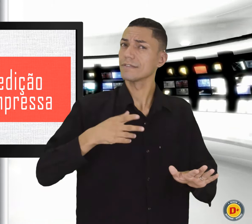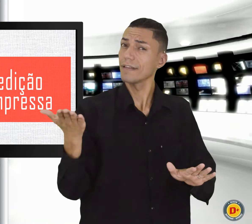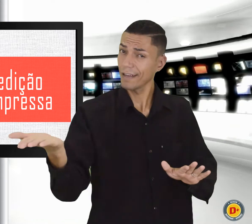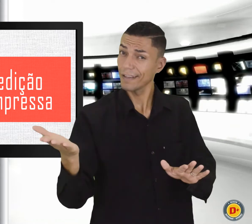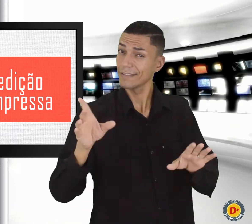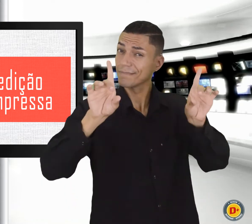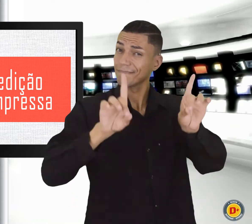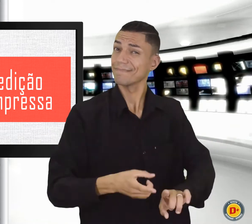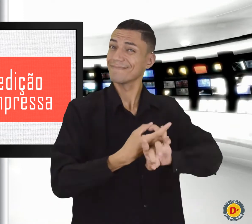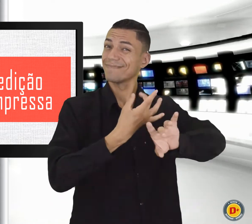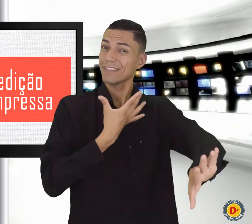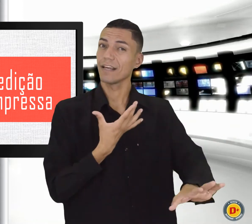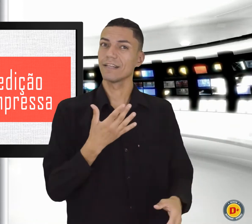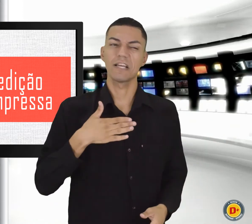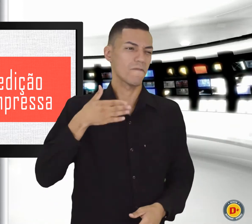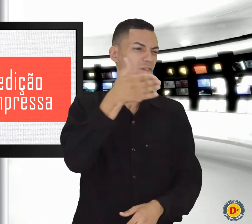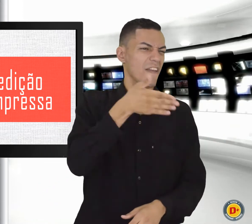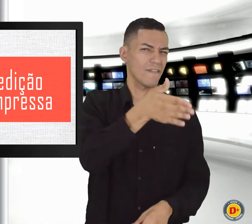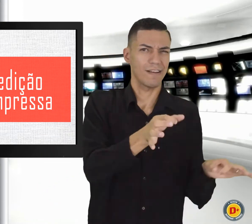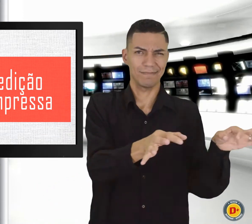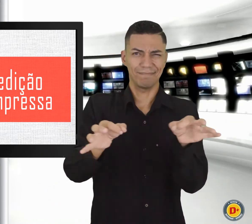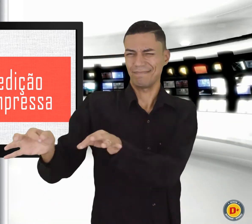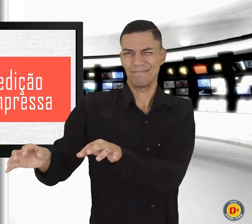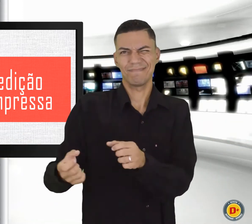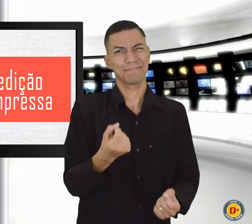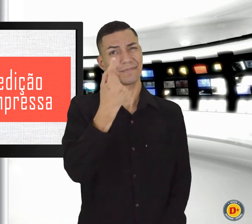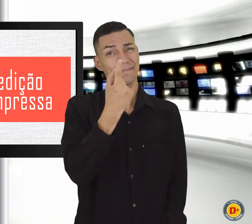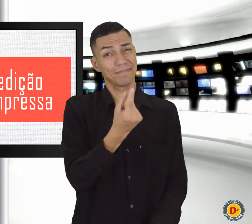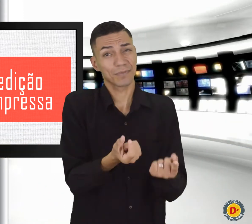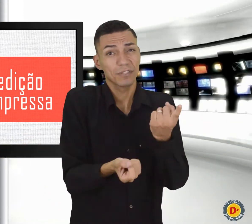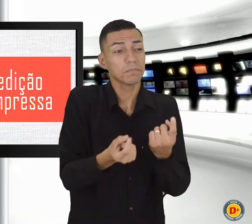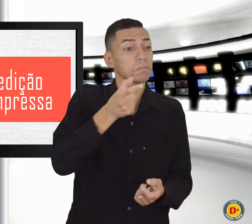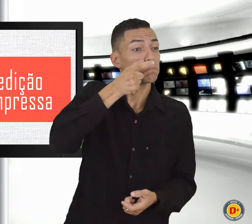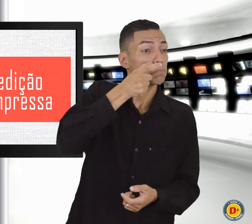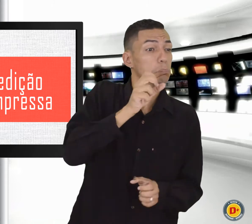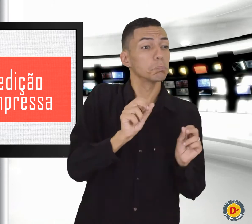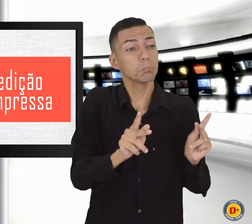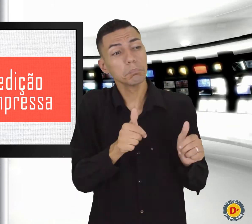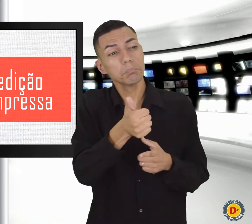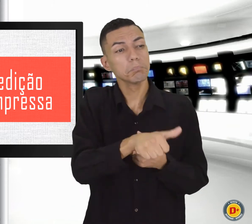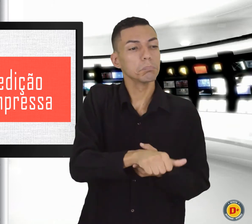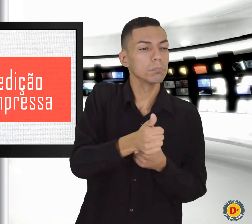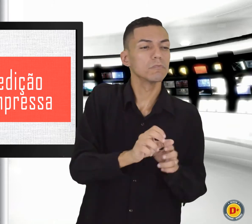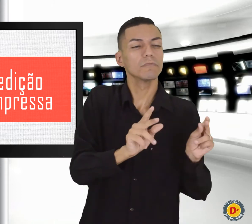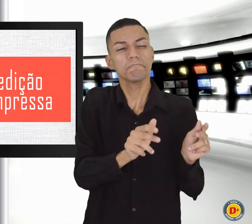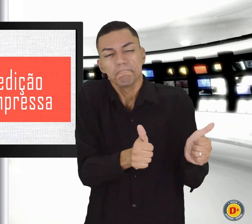a empresa, mas também é informado ao empregador e ao cliente que, a qualquer